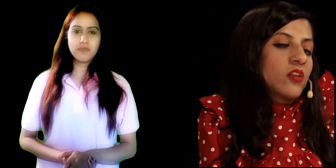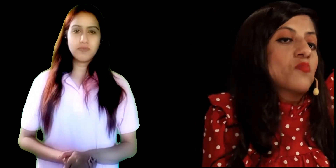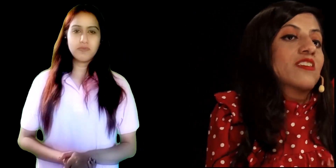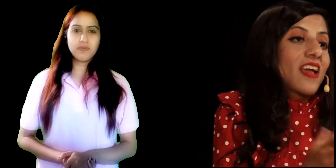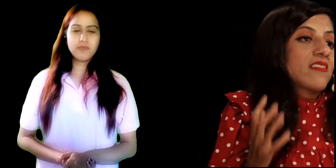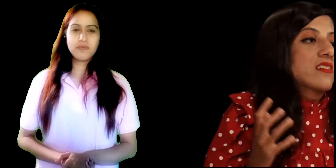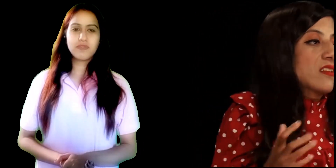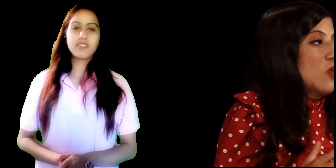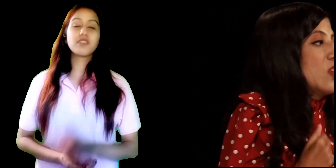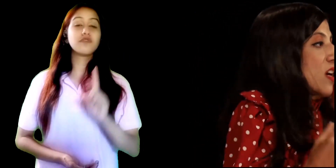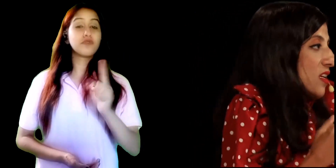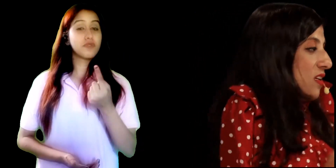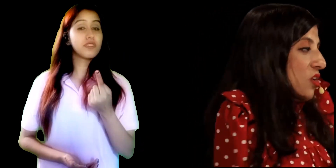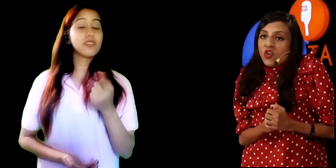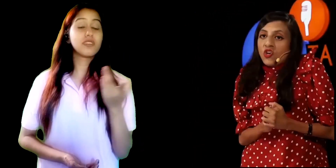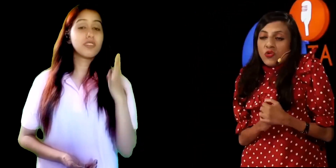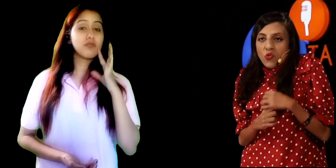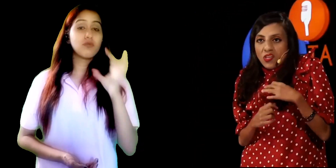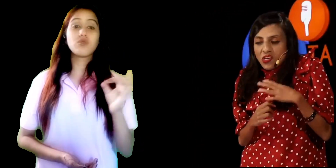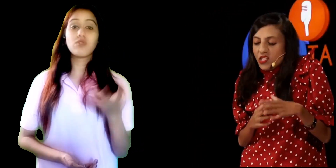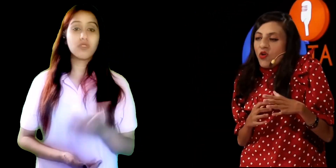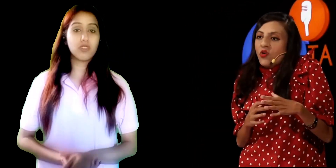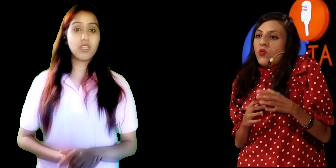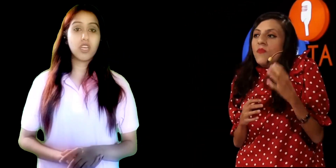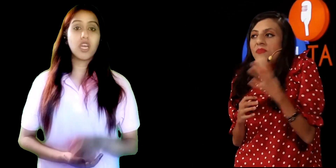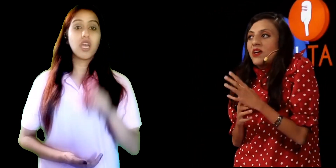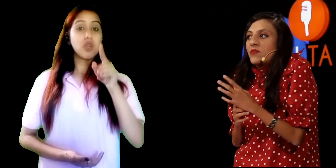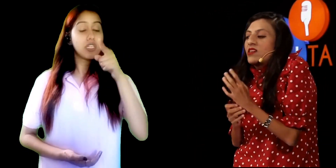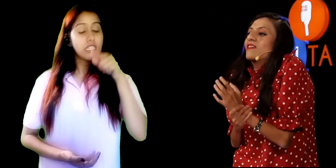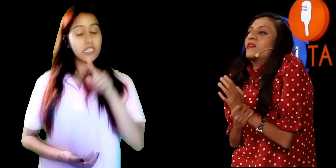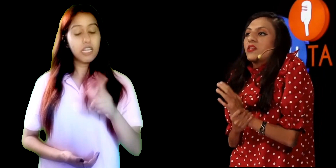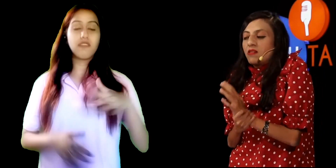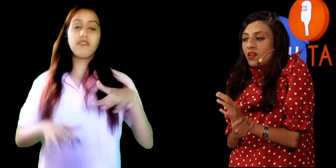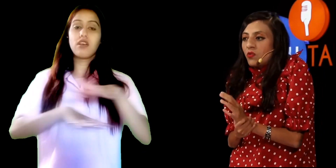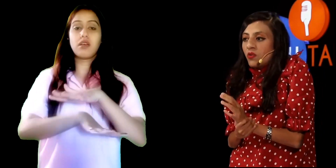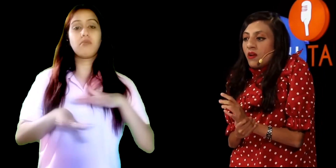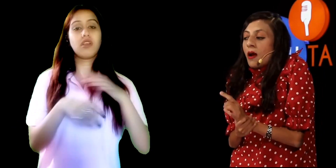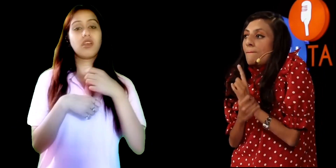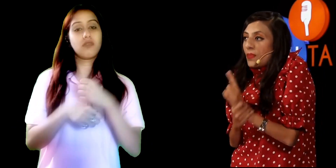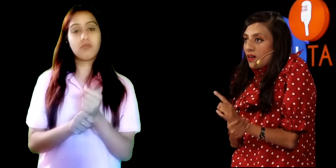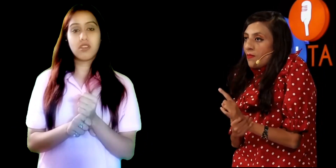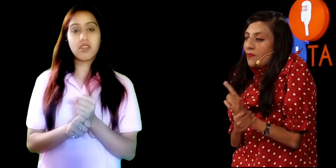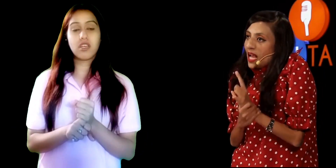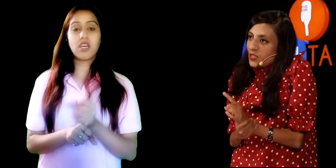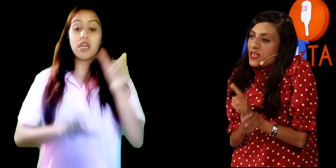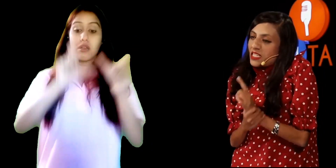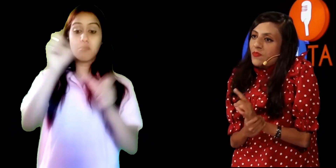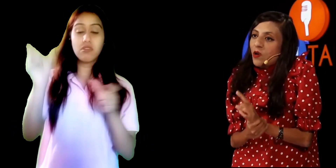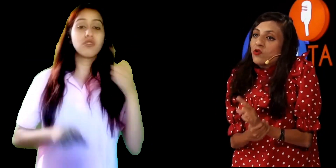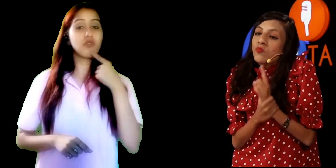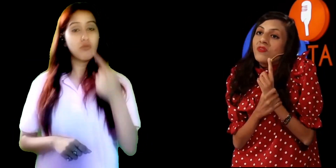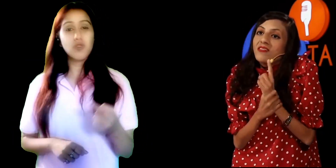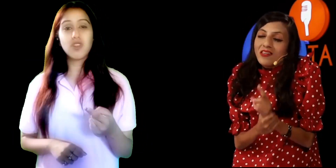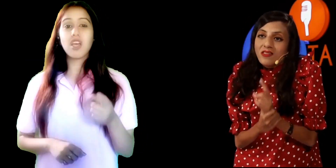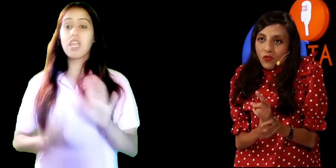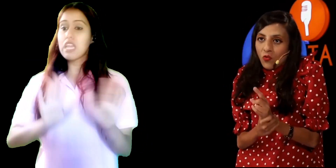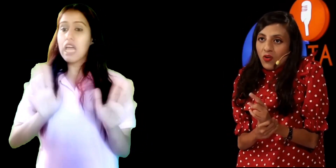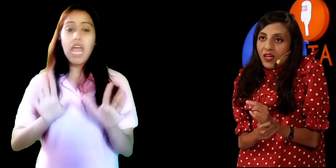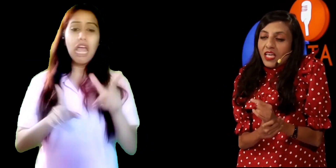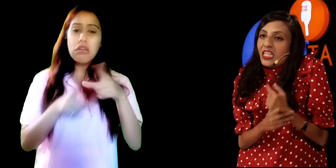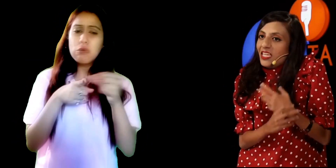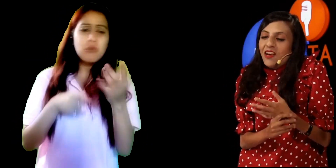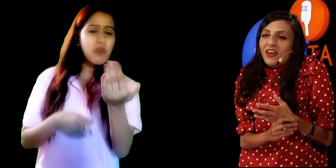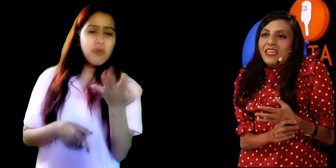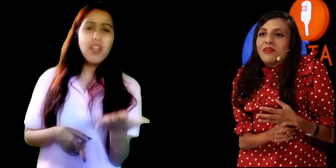के काबिल नहीं है तुम क्या कर सकते हो और क्या नहीं। तो किसी और को अपने बारे में डिसाइड मत करने दो, पर प्लान्स भी ऐसे बनाओ जो तुम कर